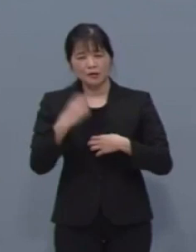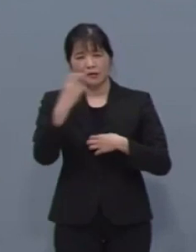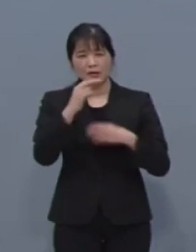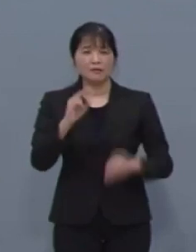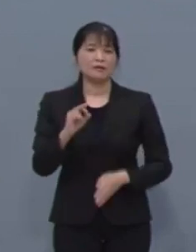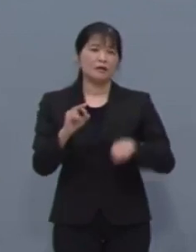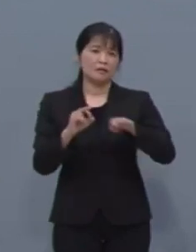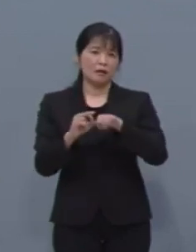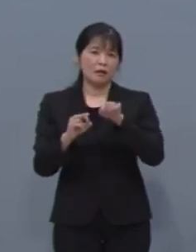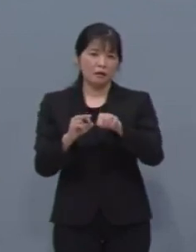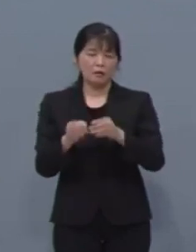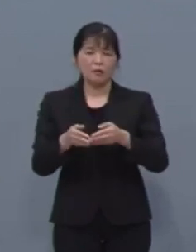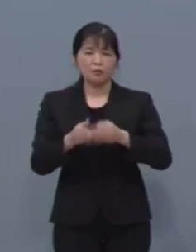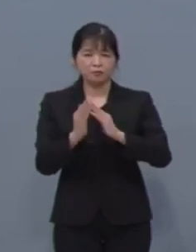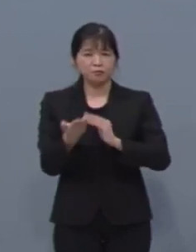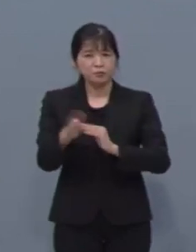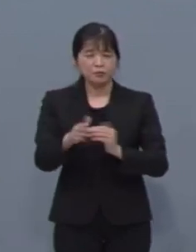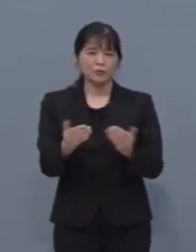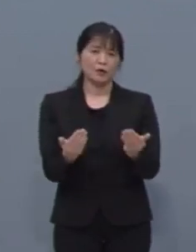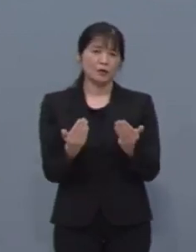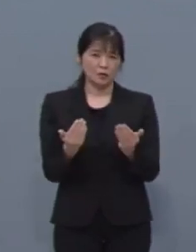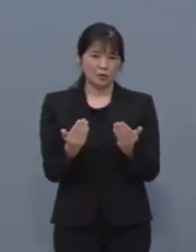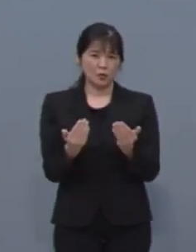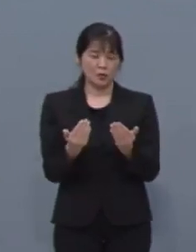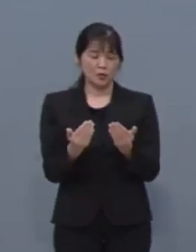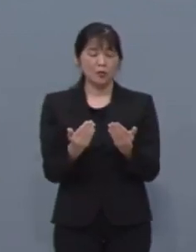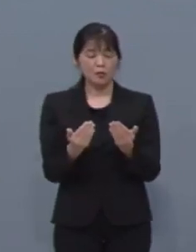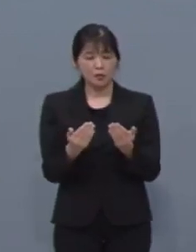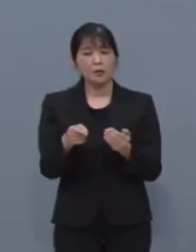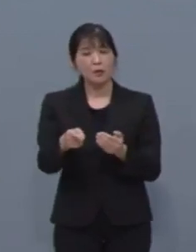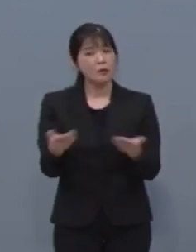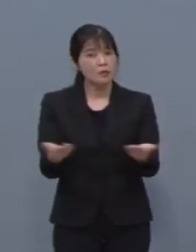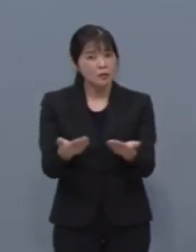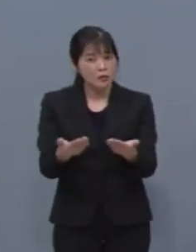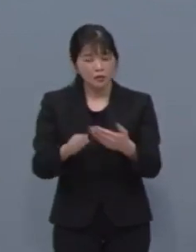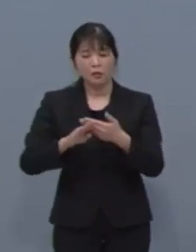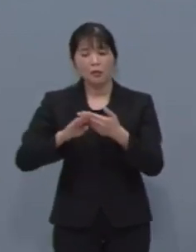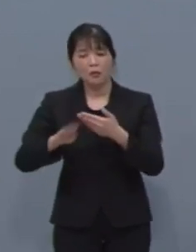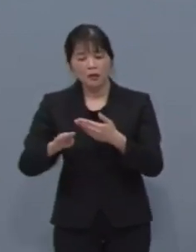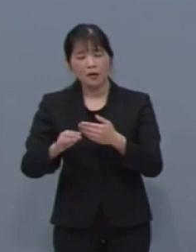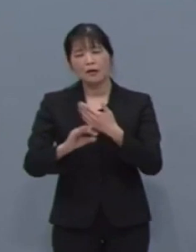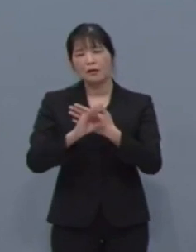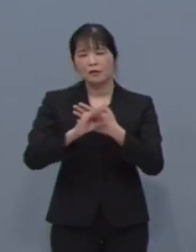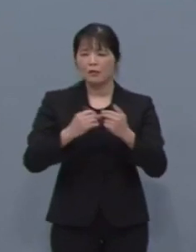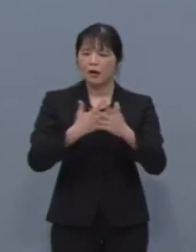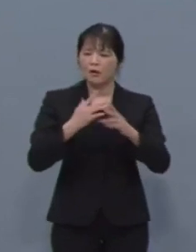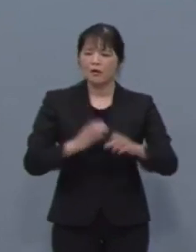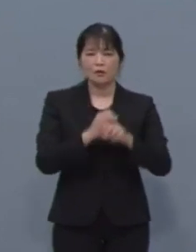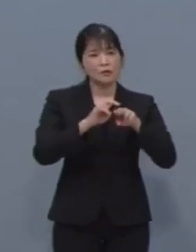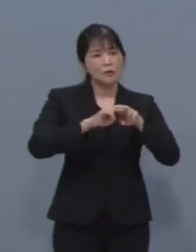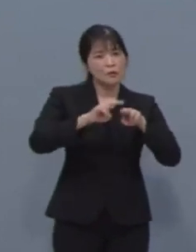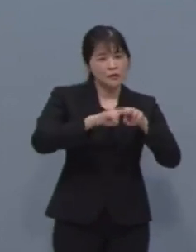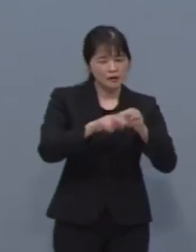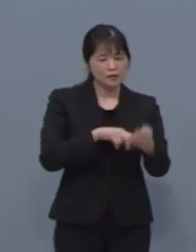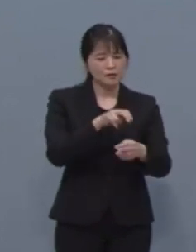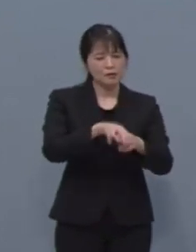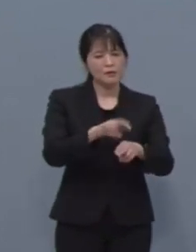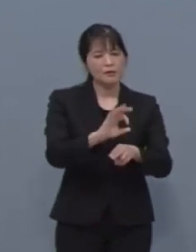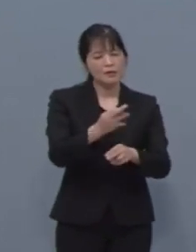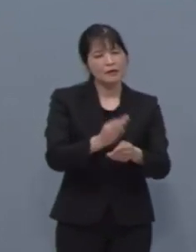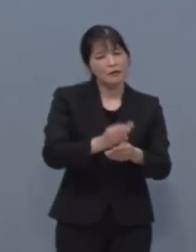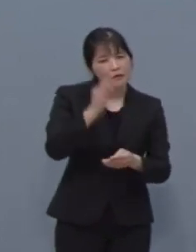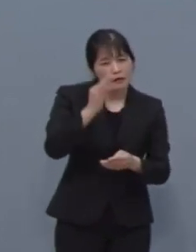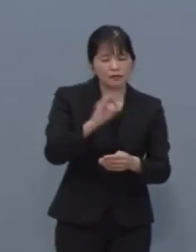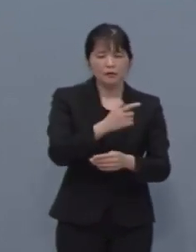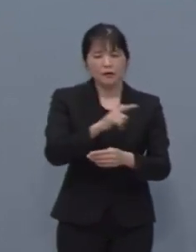ますさらにこのセンターではそれ以外にも北総線運賃が高すウィンドではというような身近な問題を含めてあらゆる